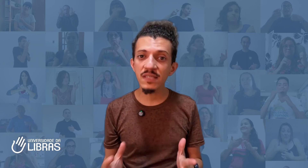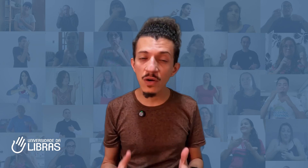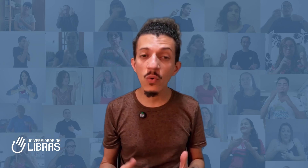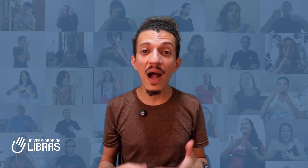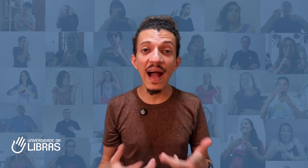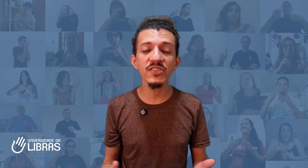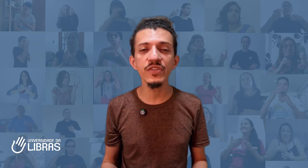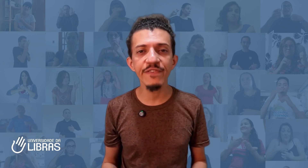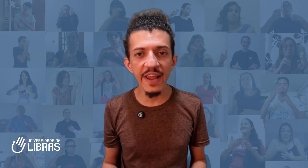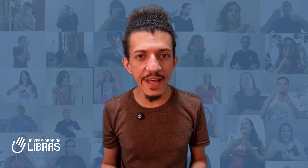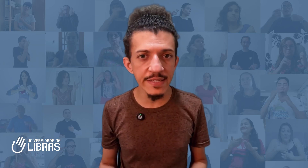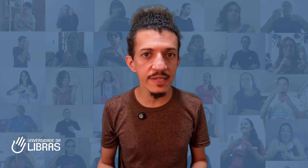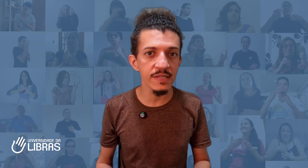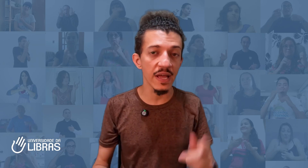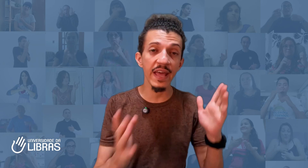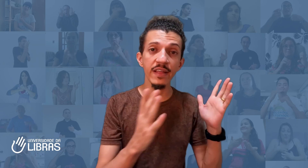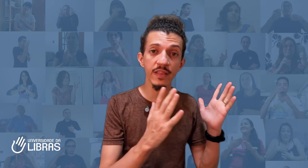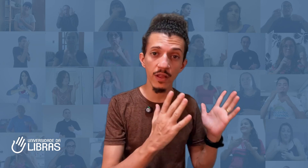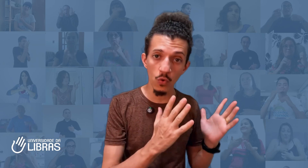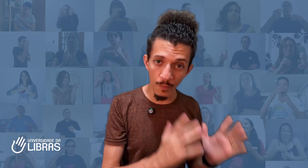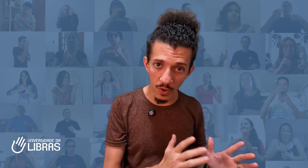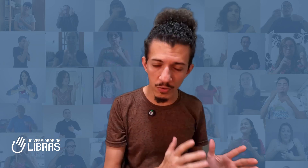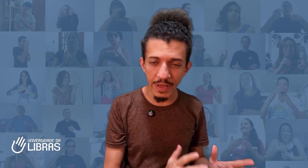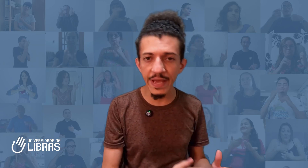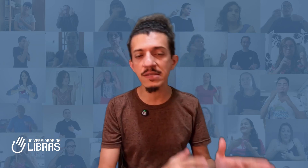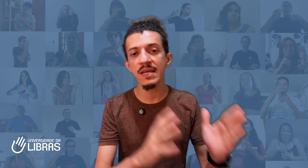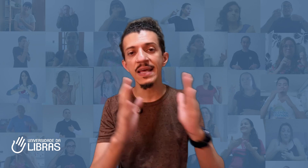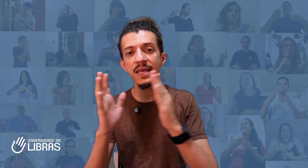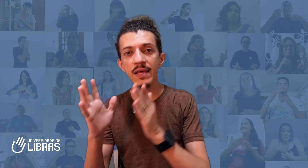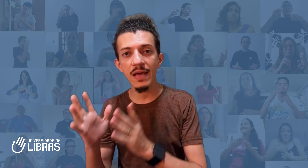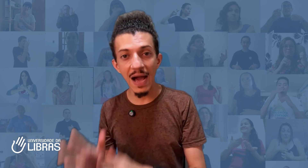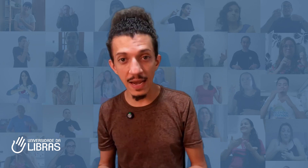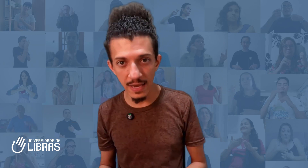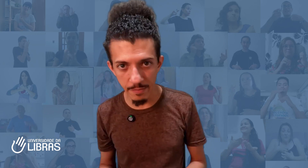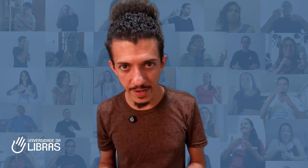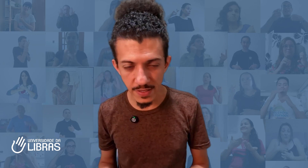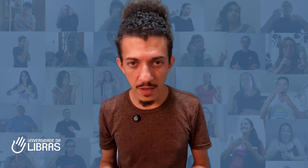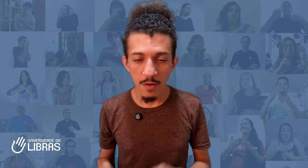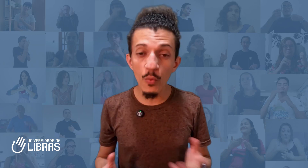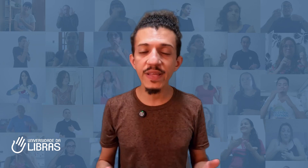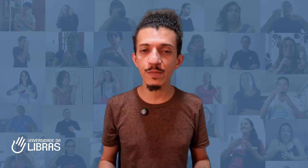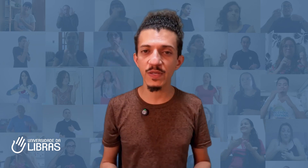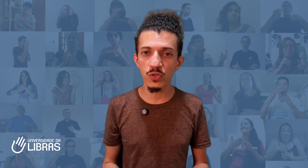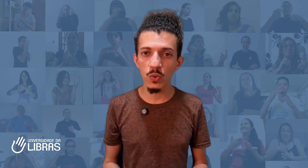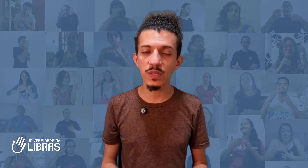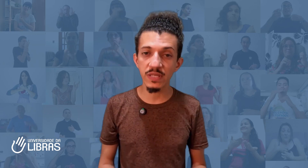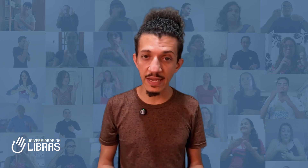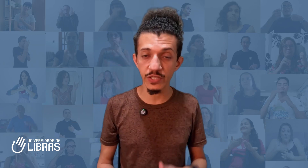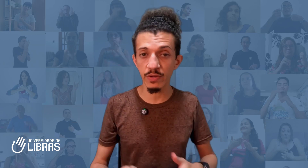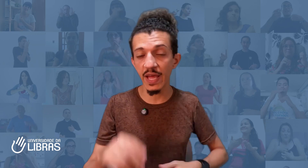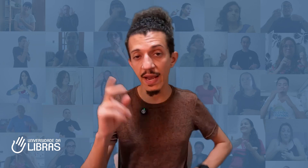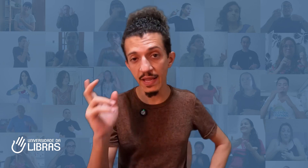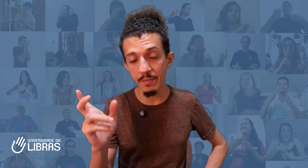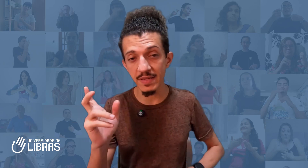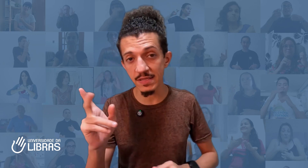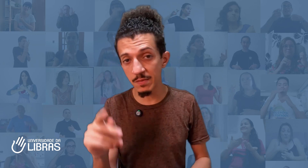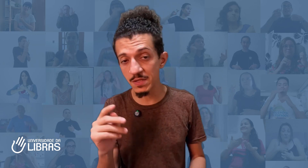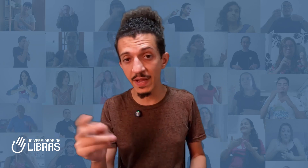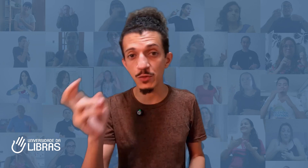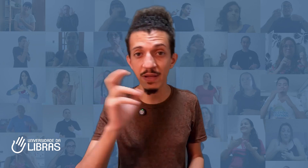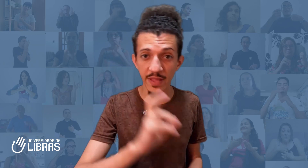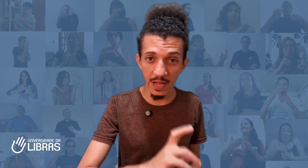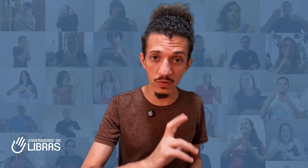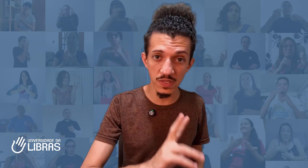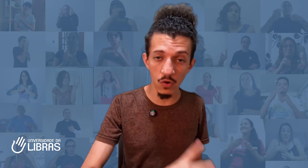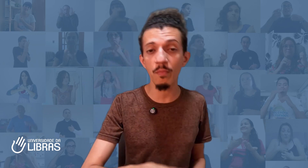Quais são as diferenças entre o português e a Libras? Muitas pessoas acham que a Libras é